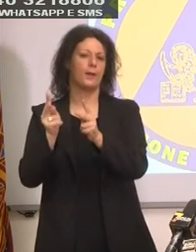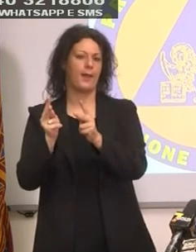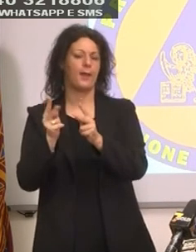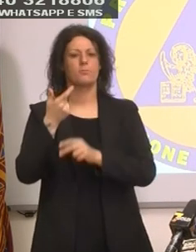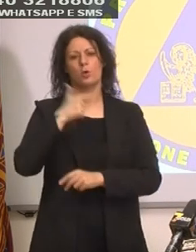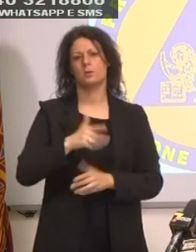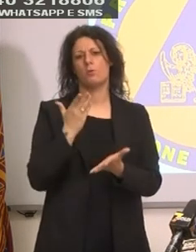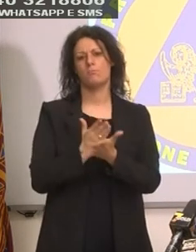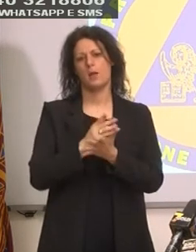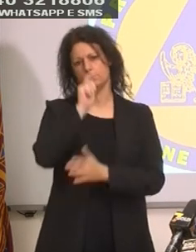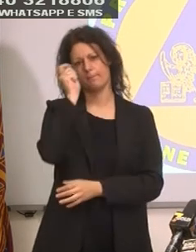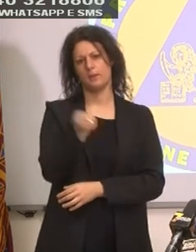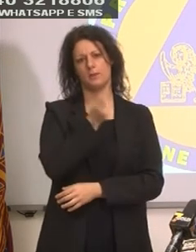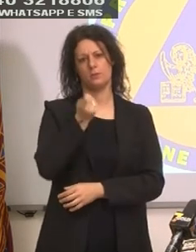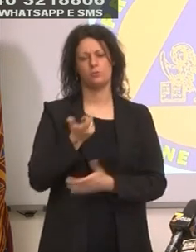grande occasione